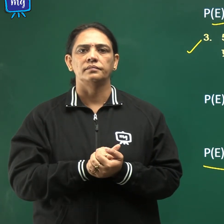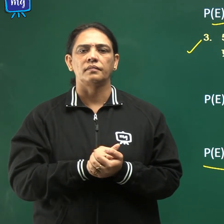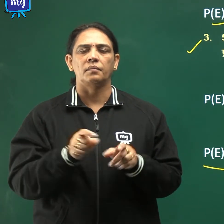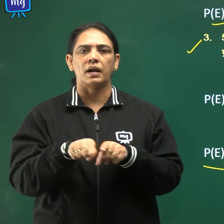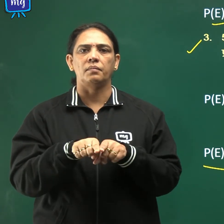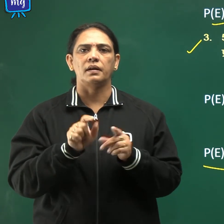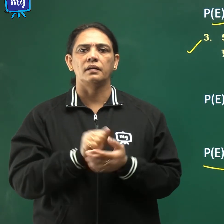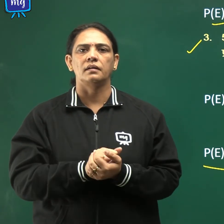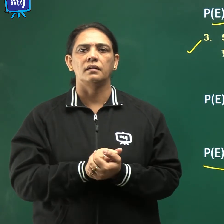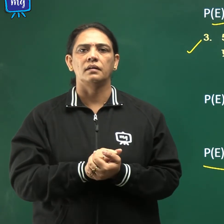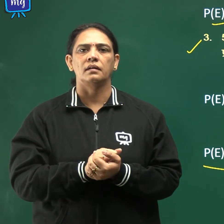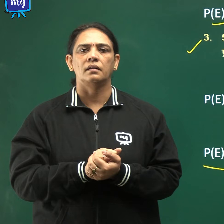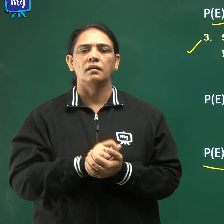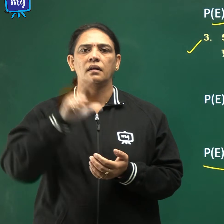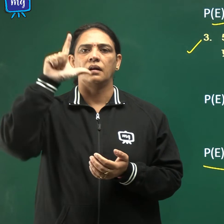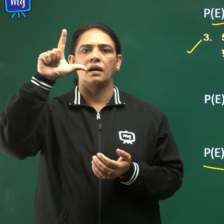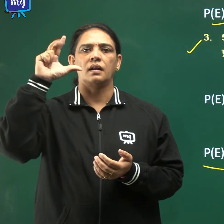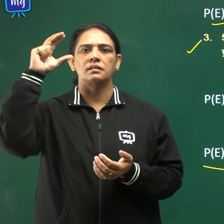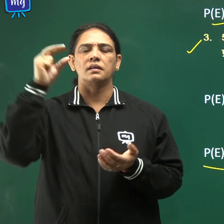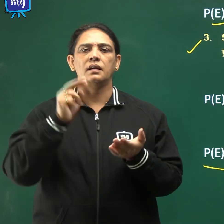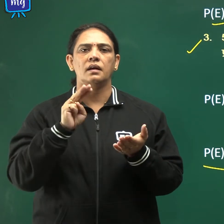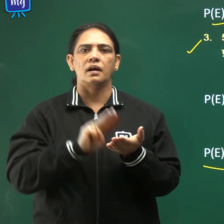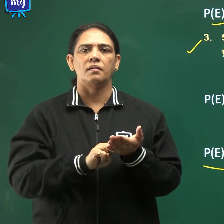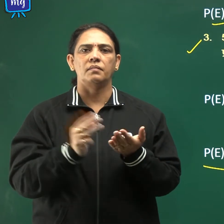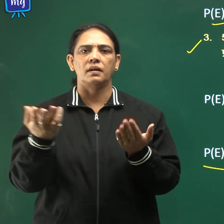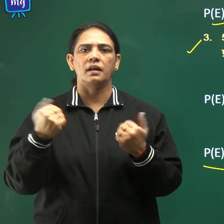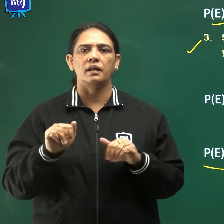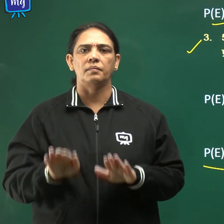के बराबर लागू उत्तम लेंगे